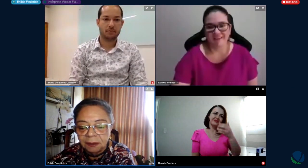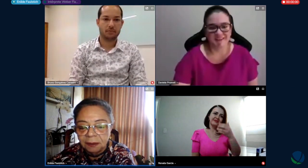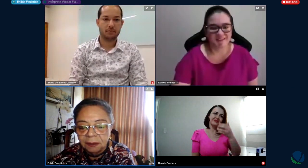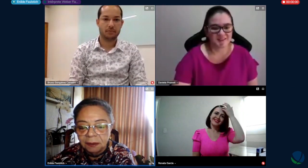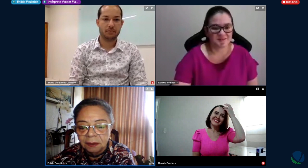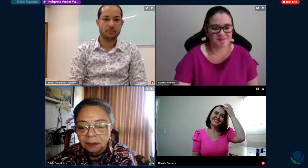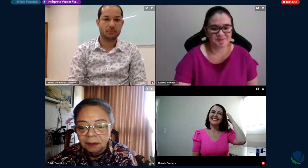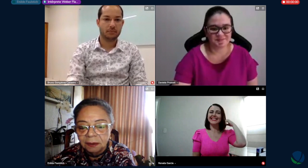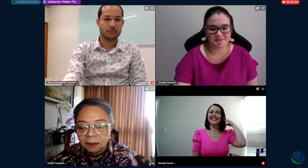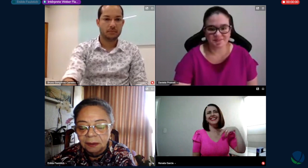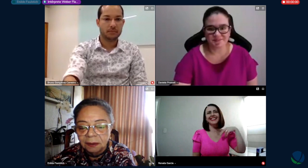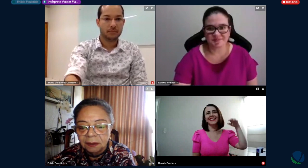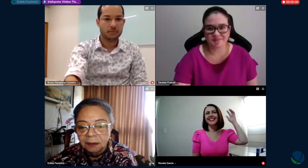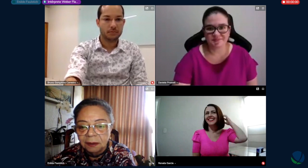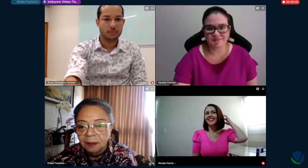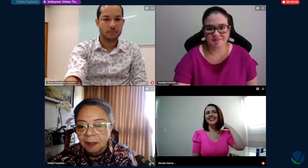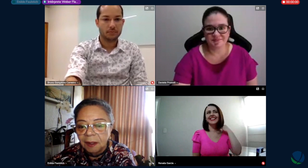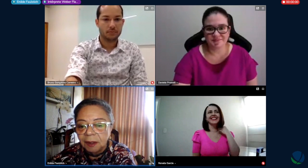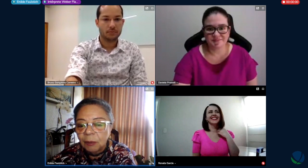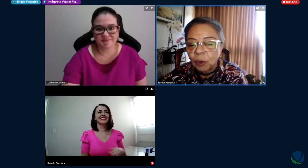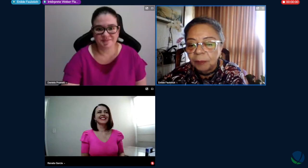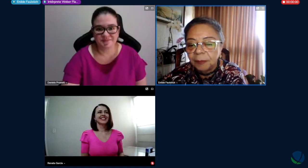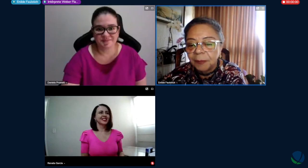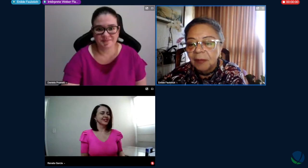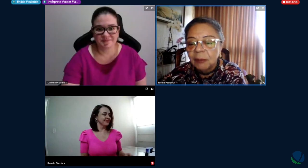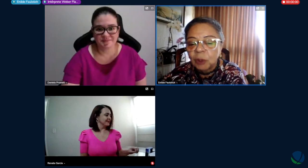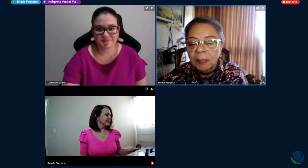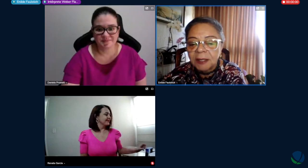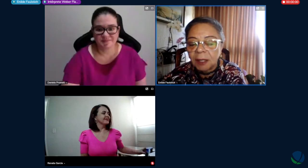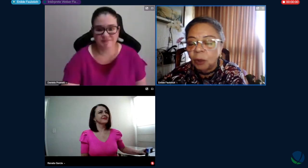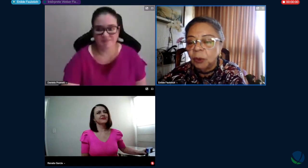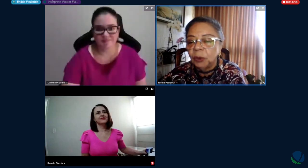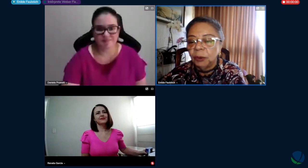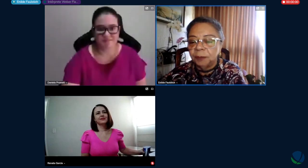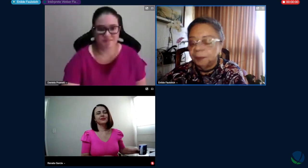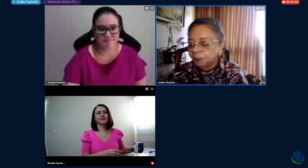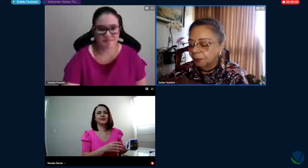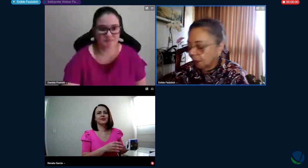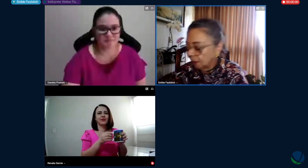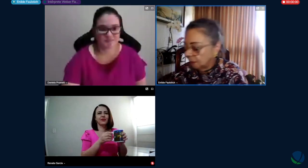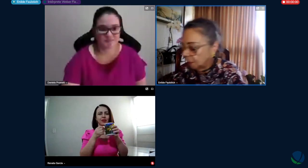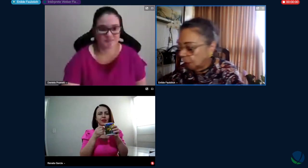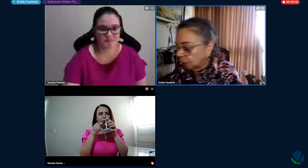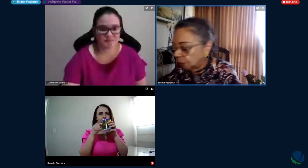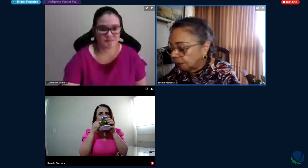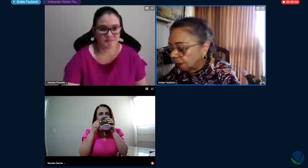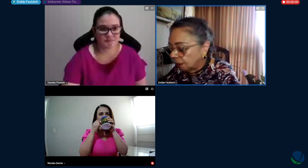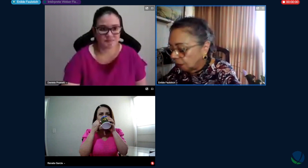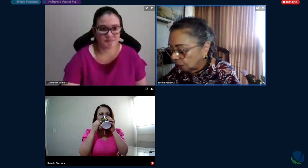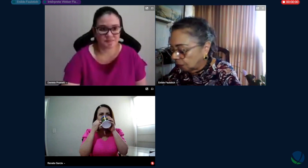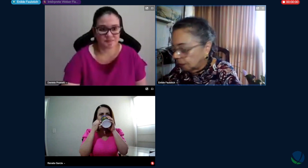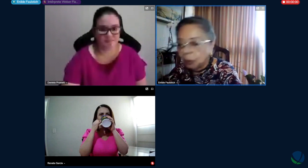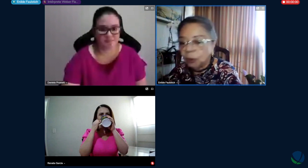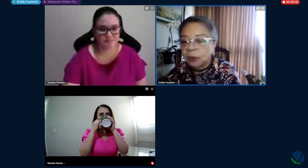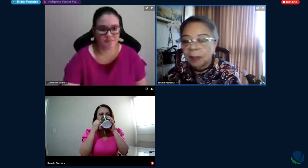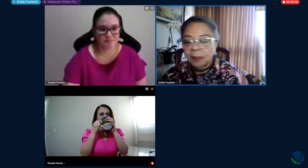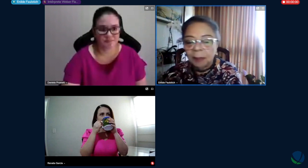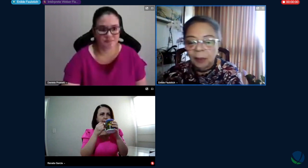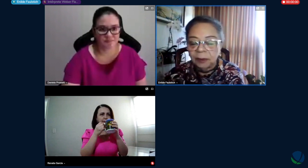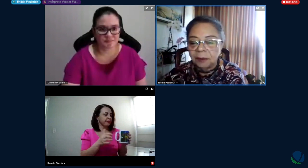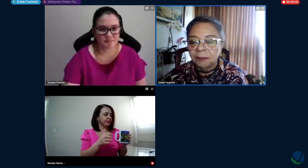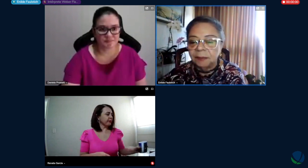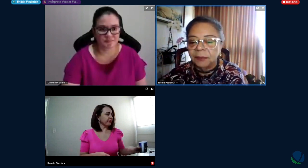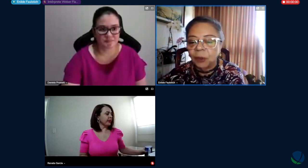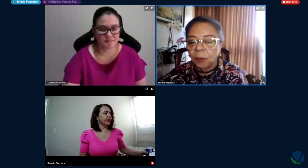para ela? Ela disse. Renata. Vamos começar com o Bruno. Pronto. Bruno,